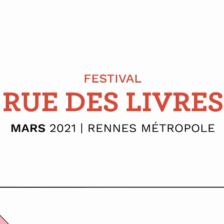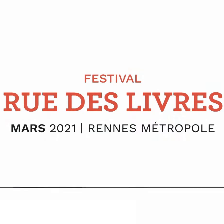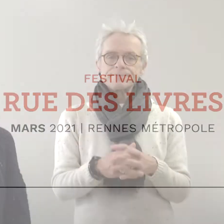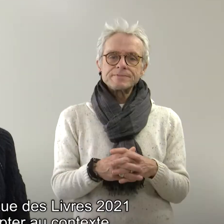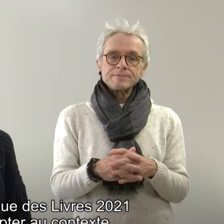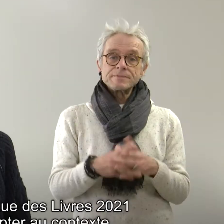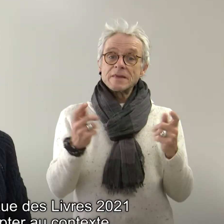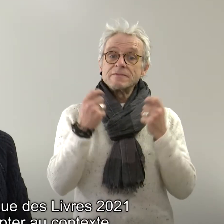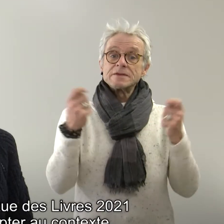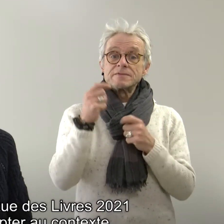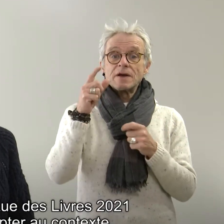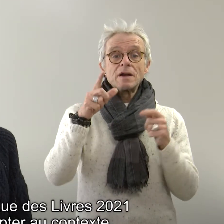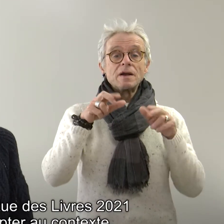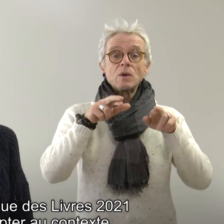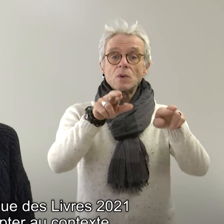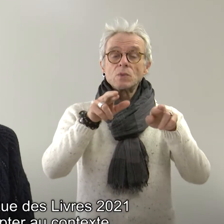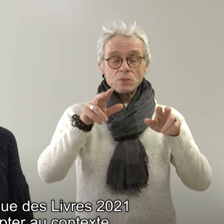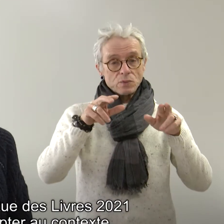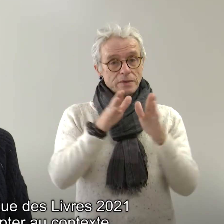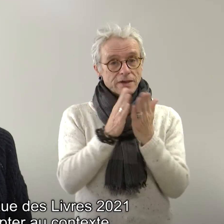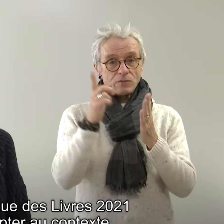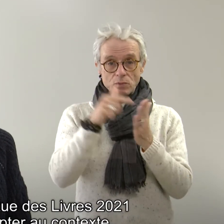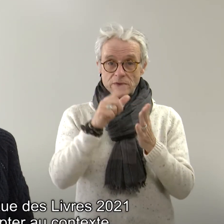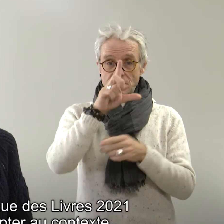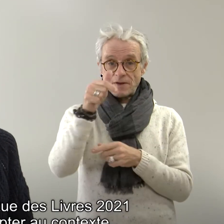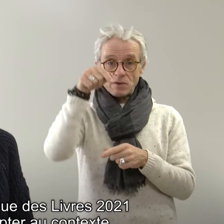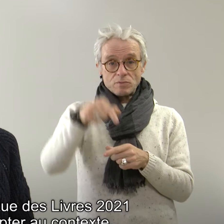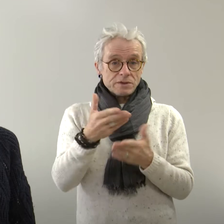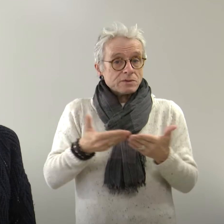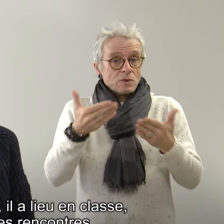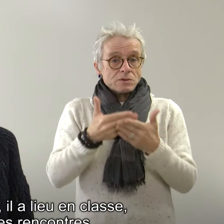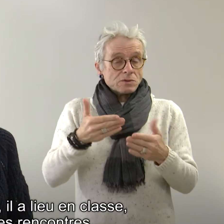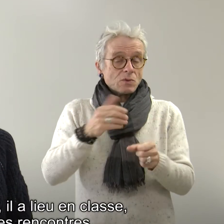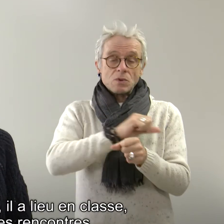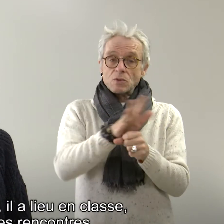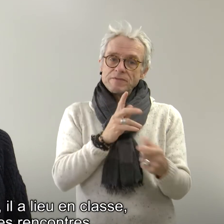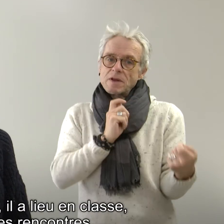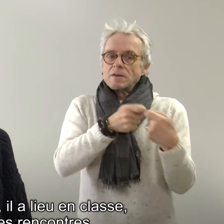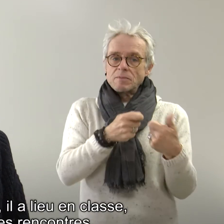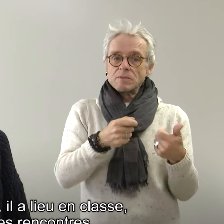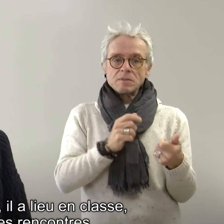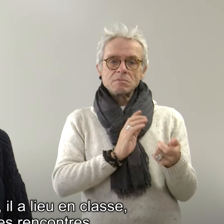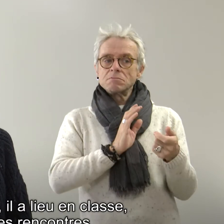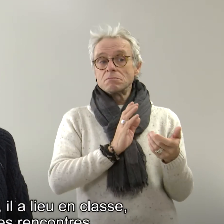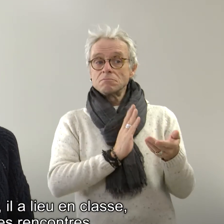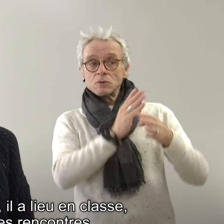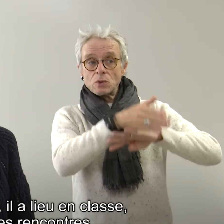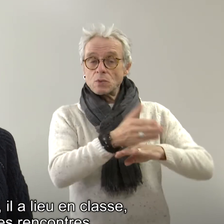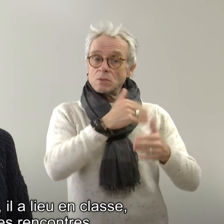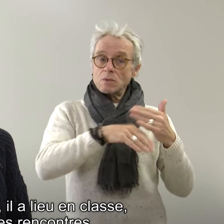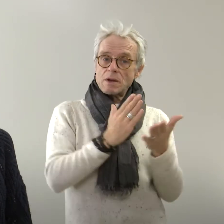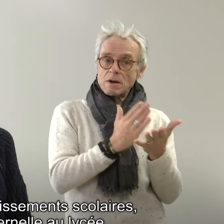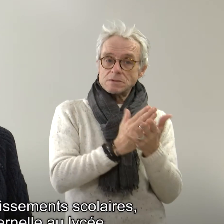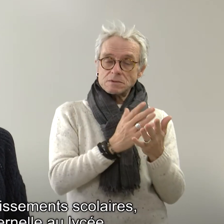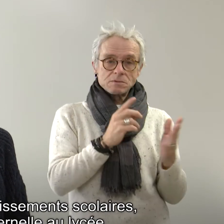le festival rue des livres 2021 a dû s'adapter au contexte donc cette année il a lieu en classe avec des rencontres